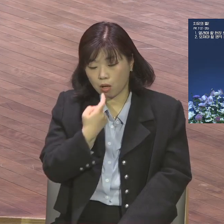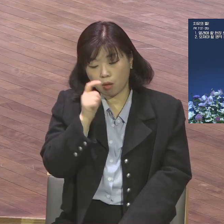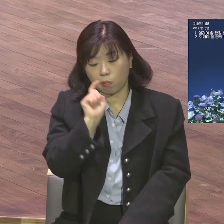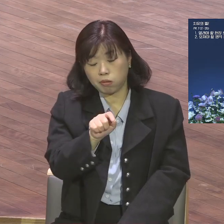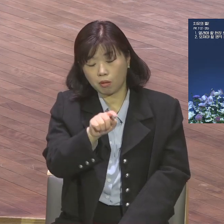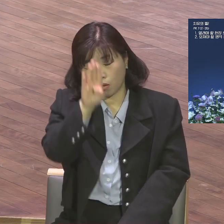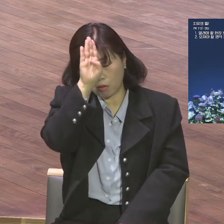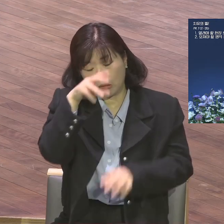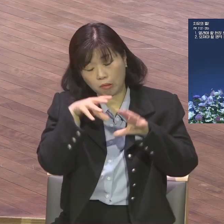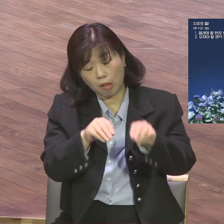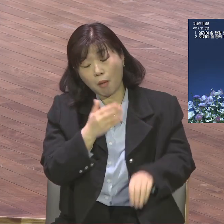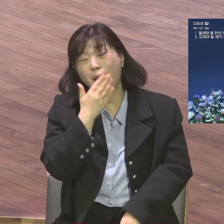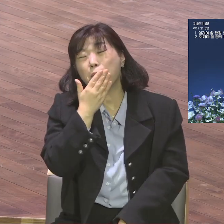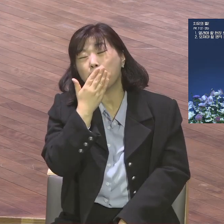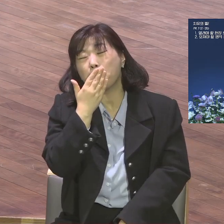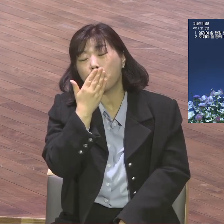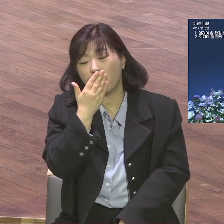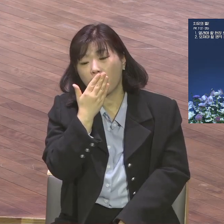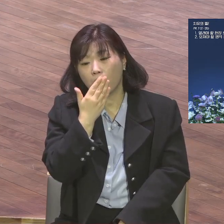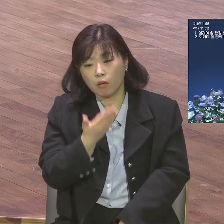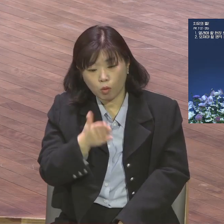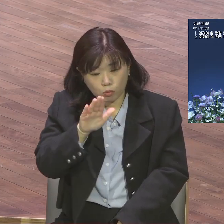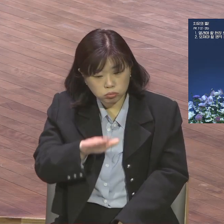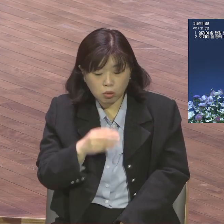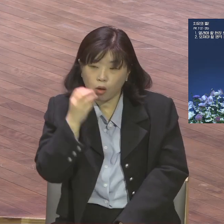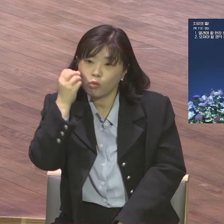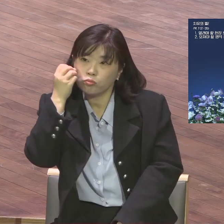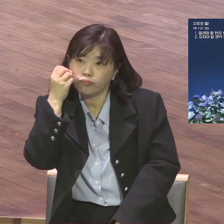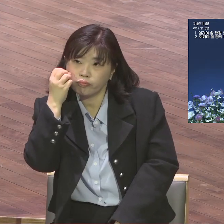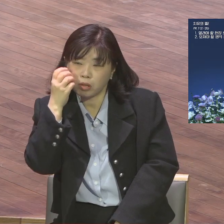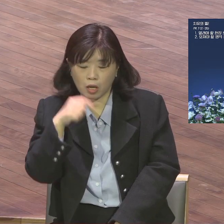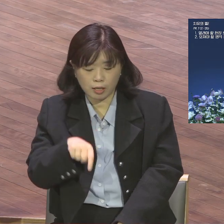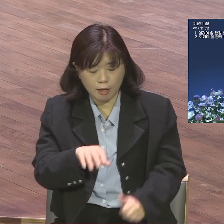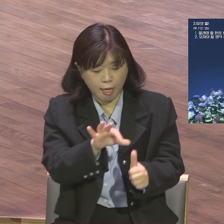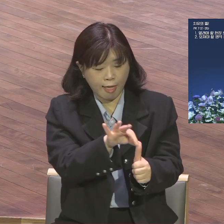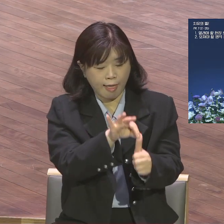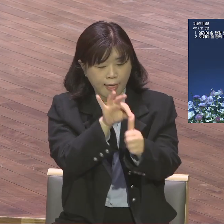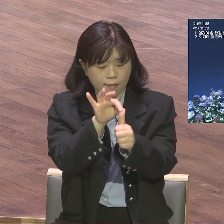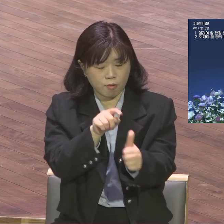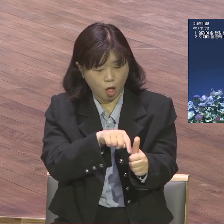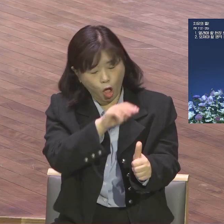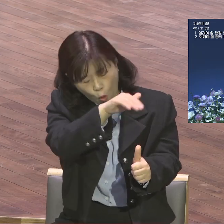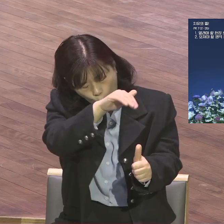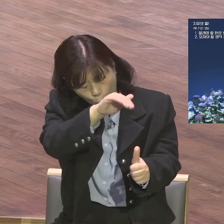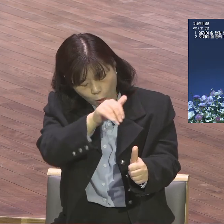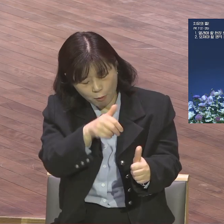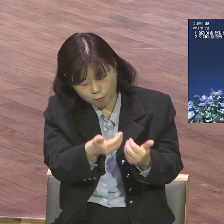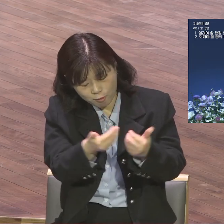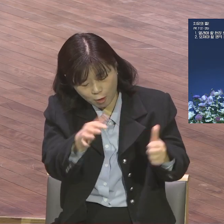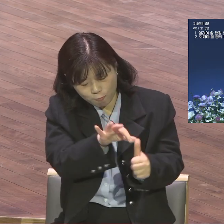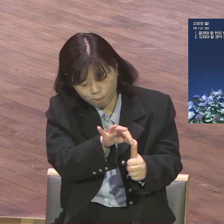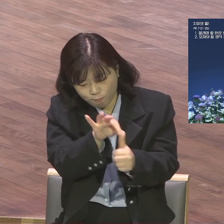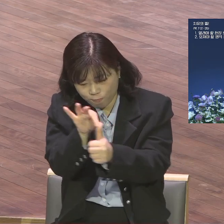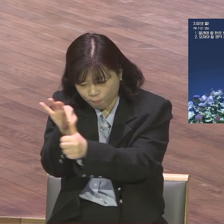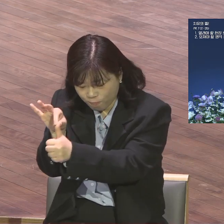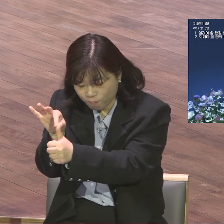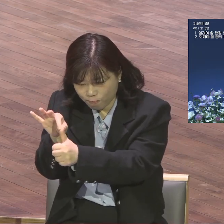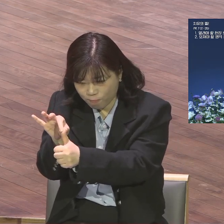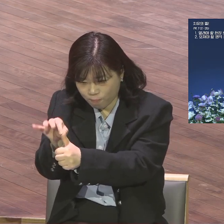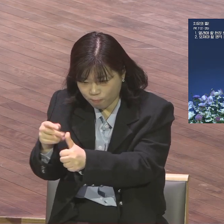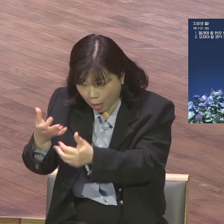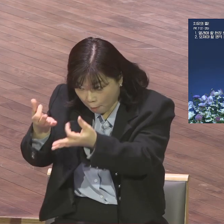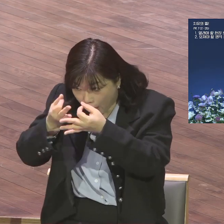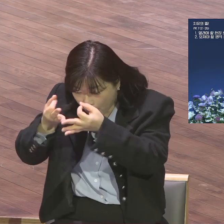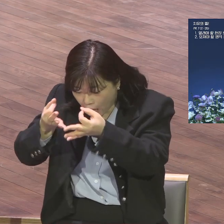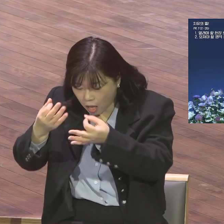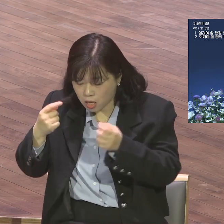그랬을까? 이 무슨 민간 요법도 아니고 이상한 형태로 예수님께서 이렇게 치유하신단 말이에요. 여기에